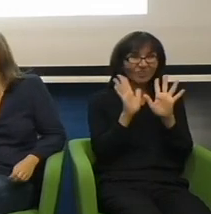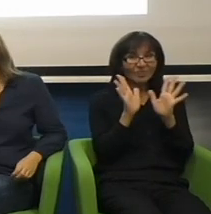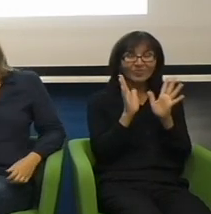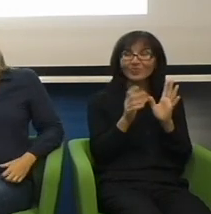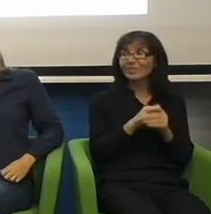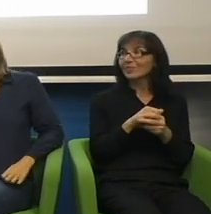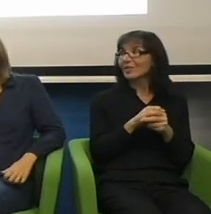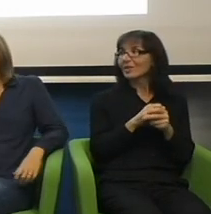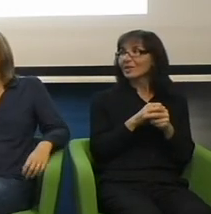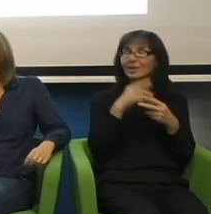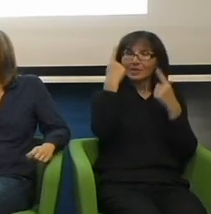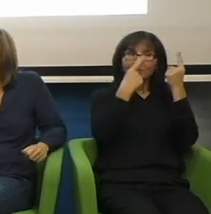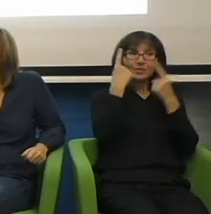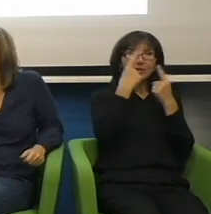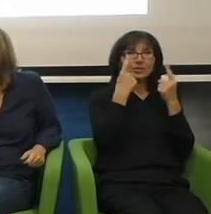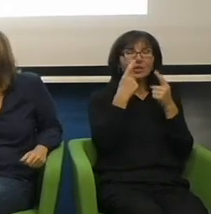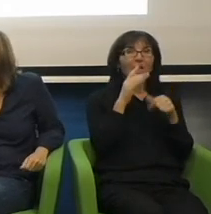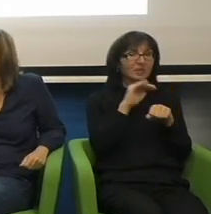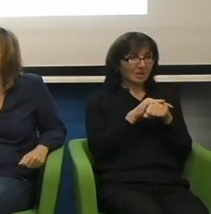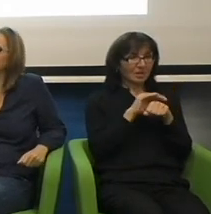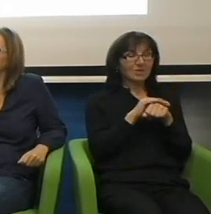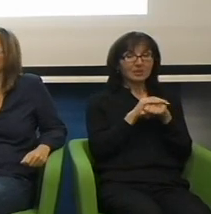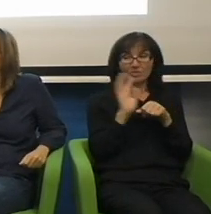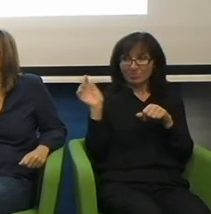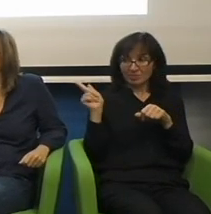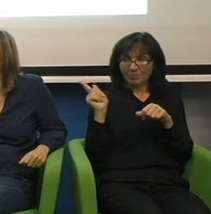no, zastanawiam się. No, się zgadzam z Markiem, że tutaj no...